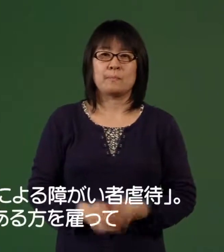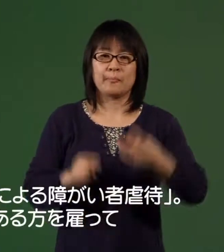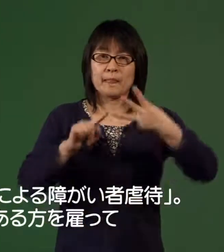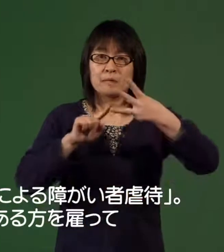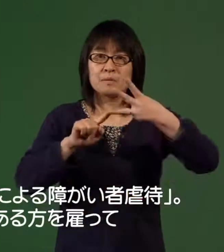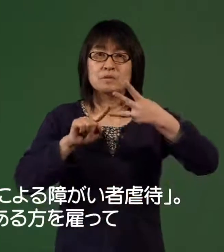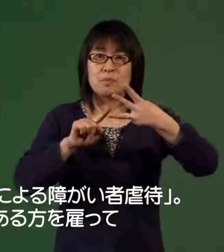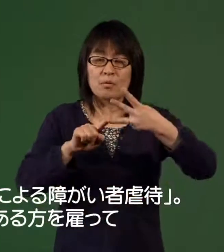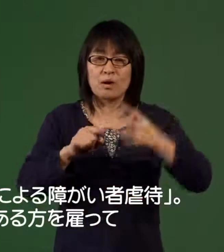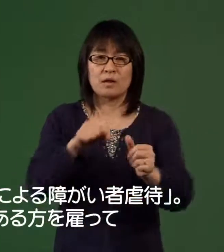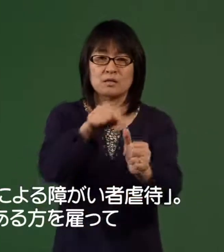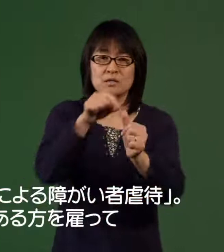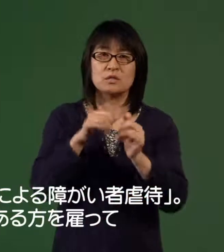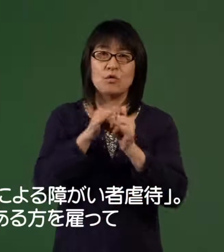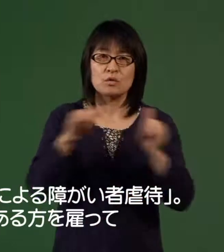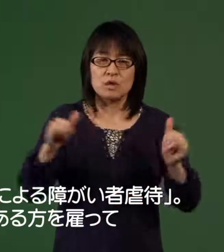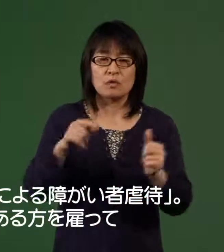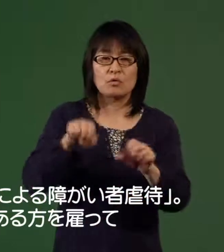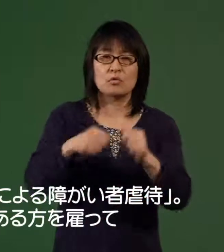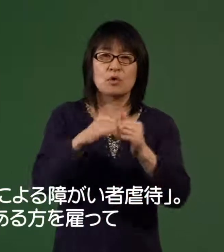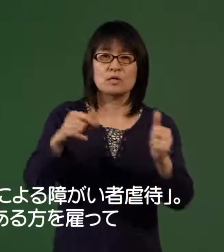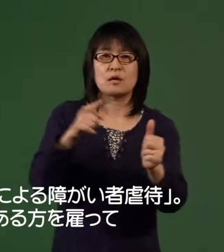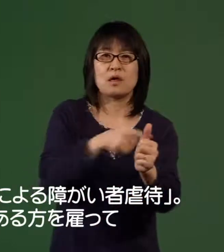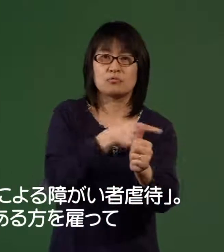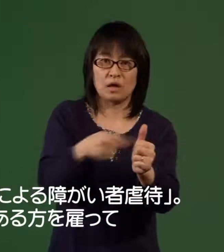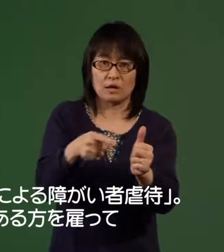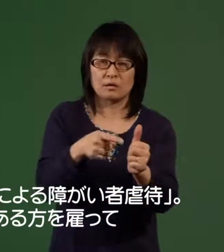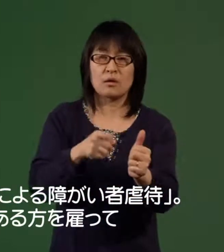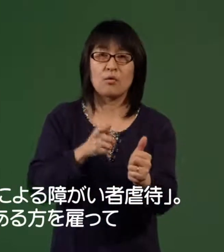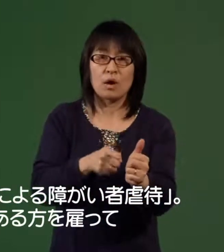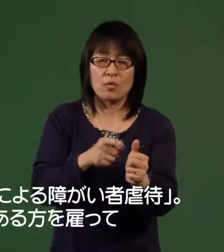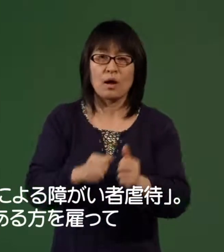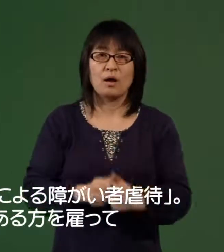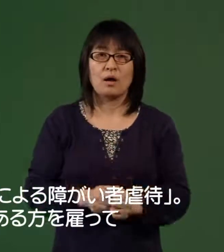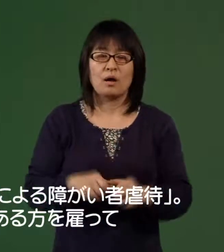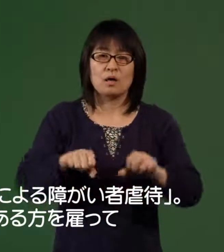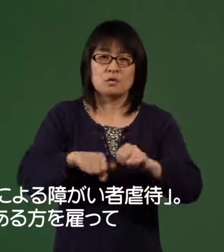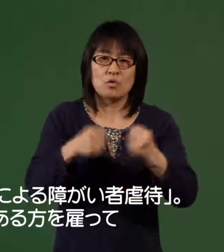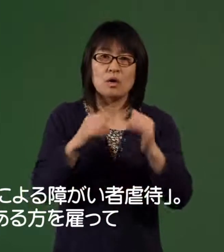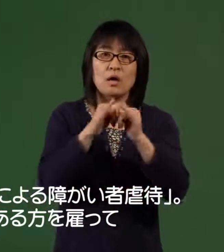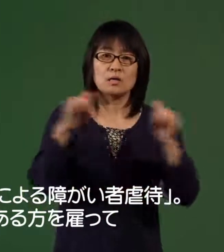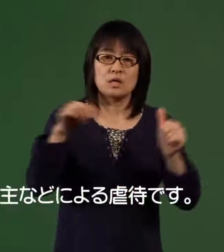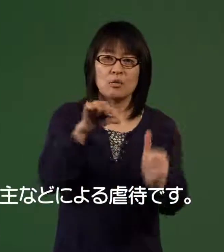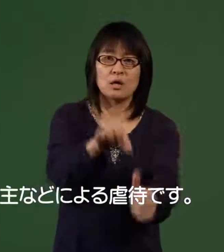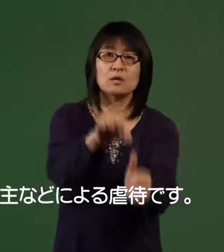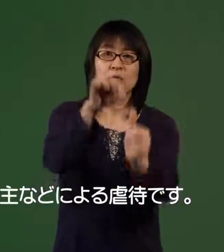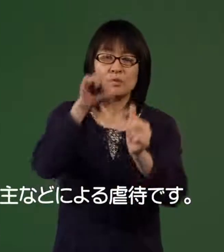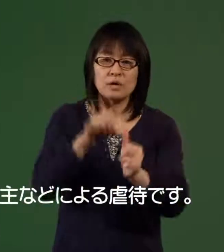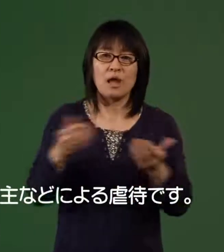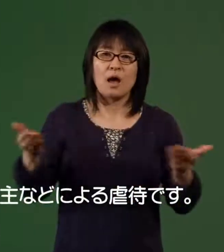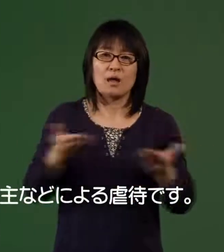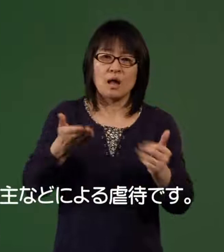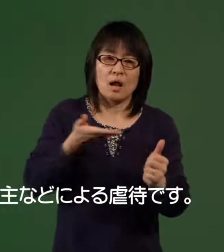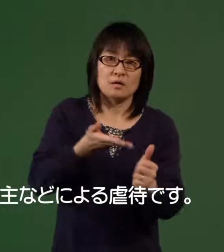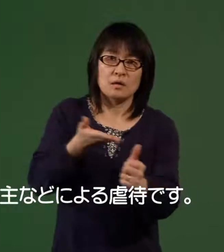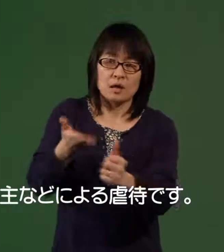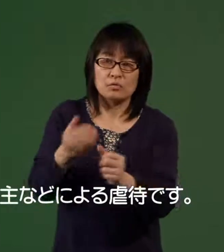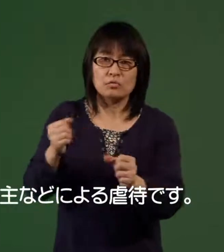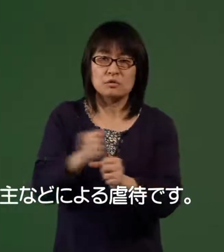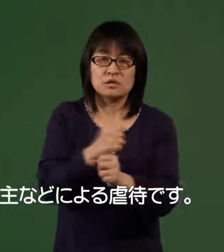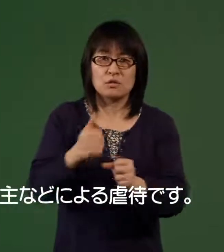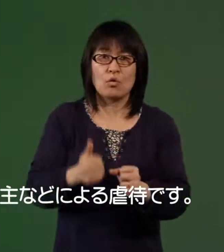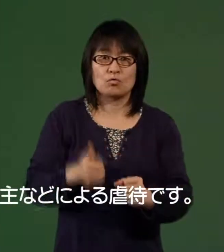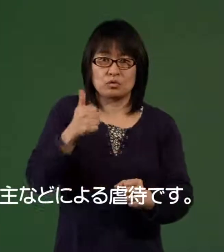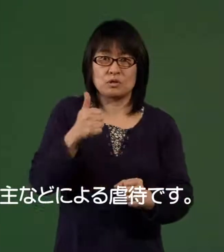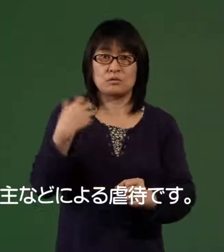3つ目は使用者による障害者虐待これは障がいのある方を雇って働かせている事業主など